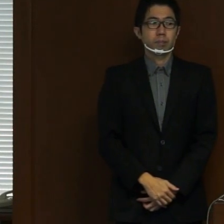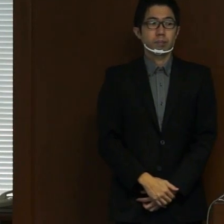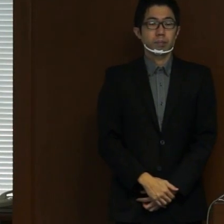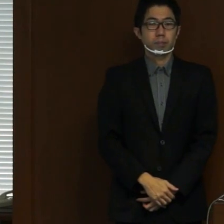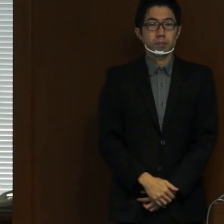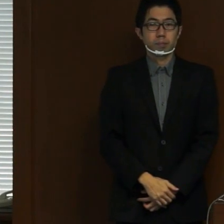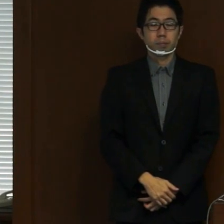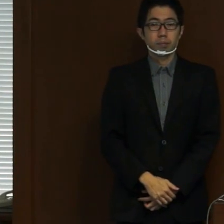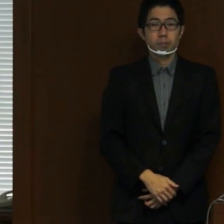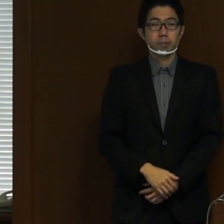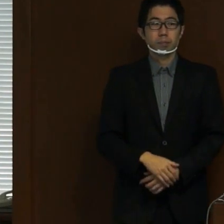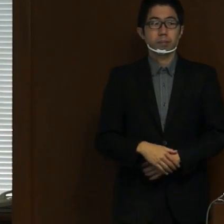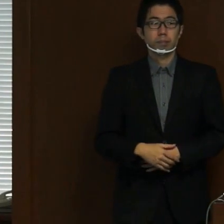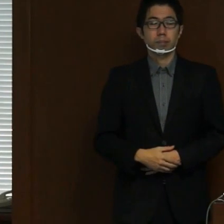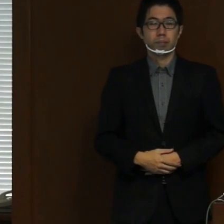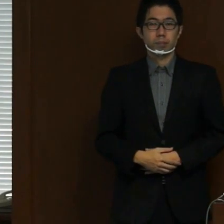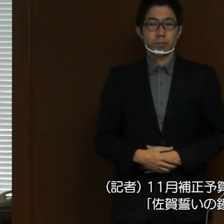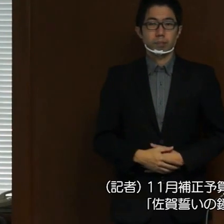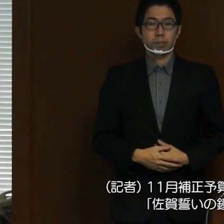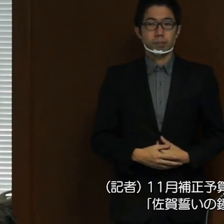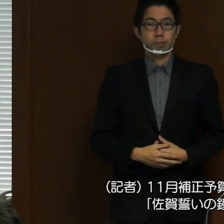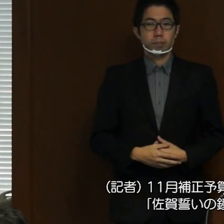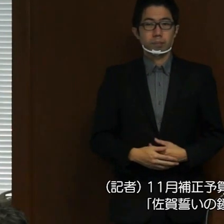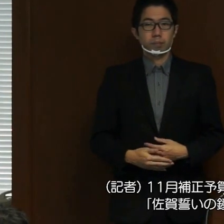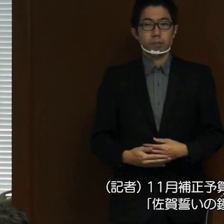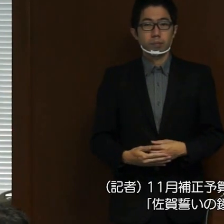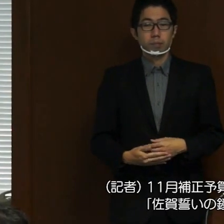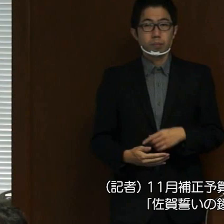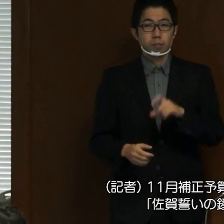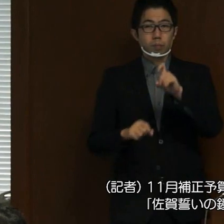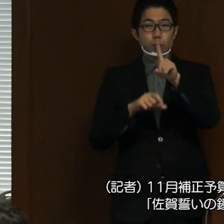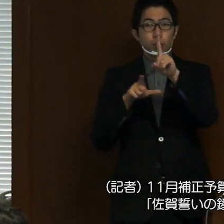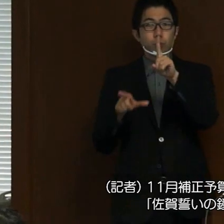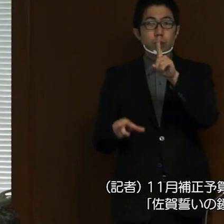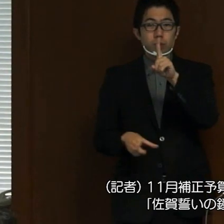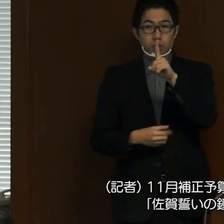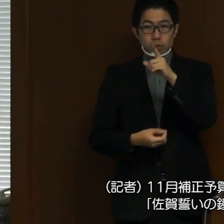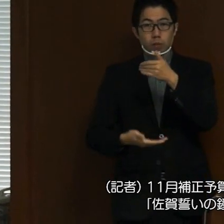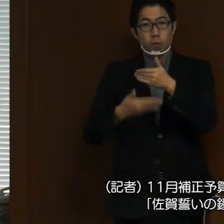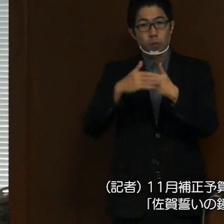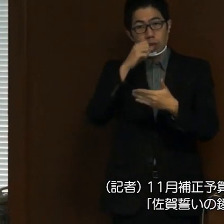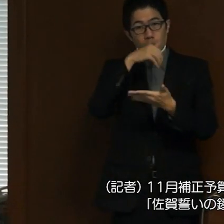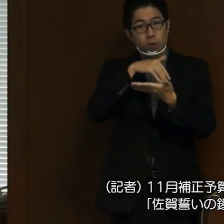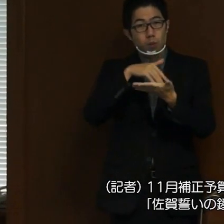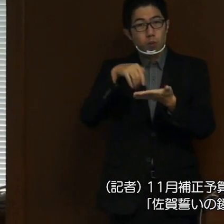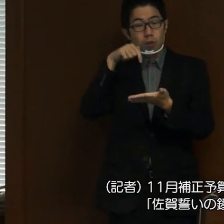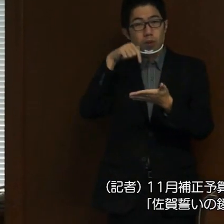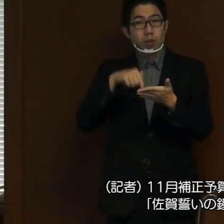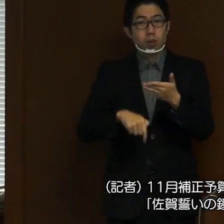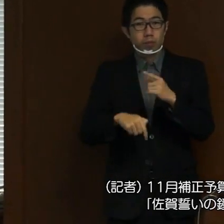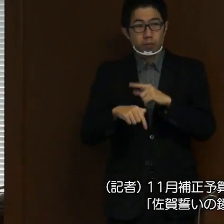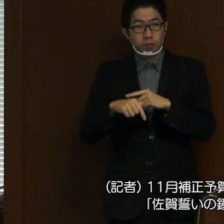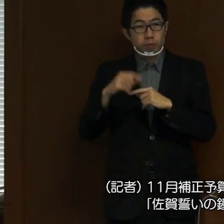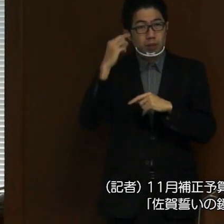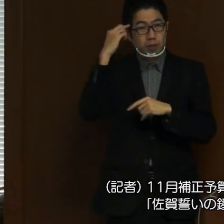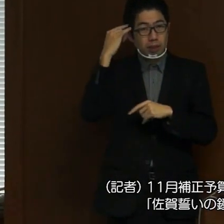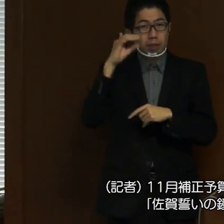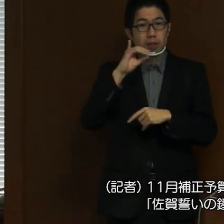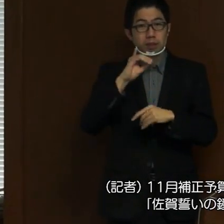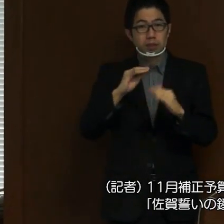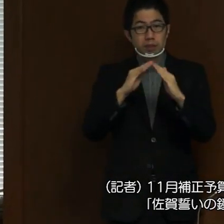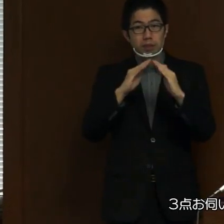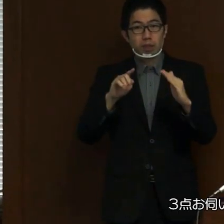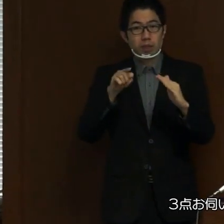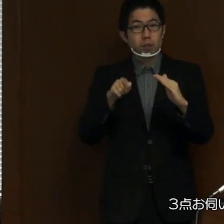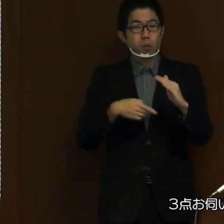高田テレビの住民と申します。11月補正予算の中にある、佐賀誓いの鐘という件についてお伺